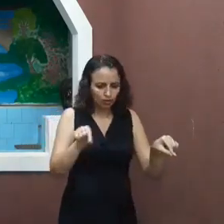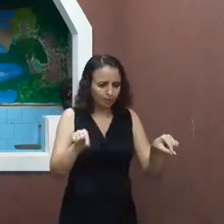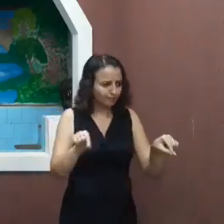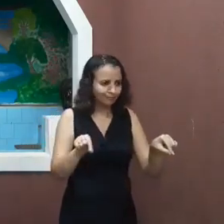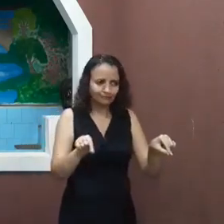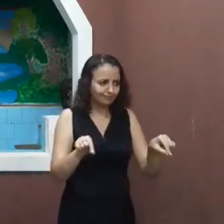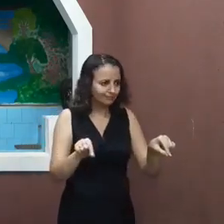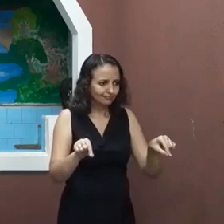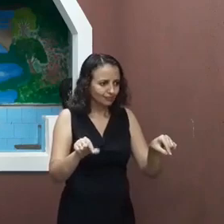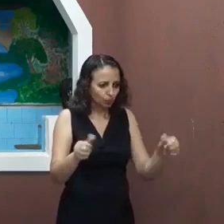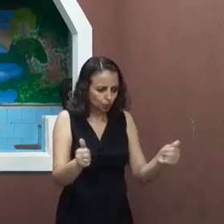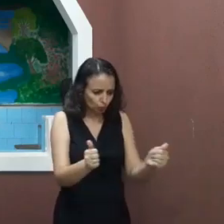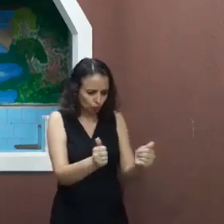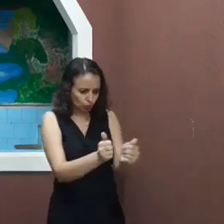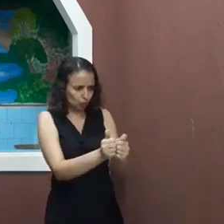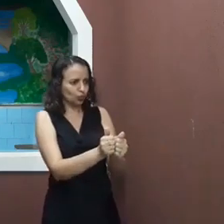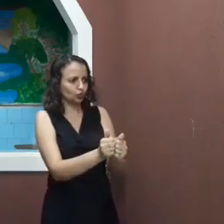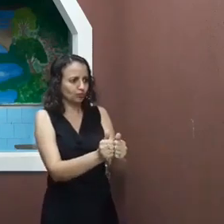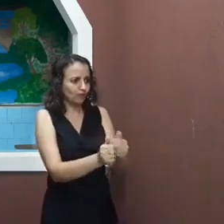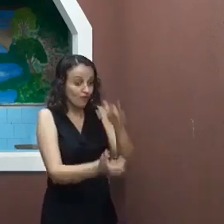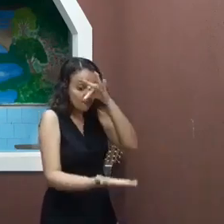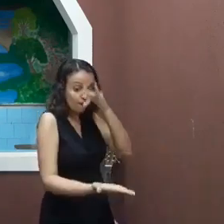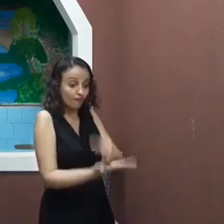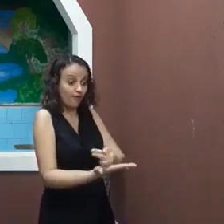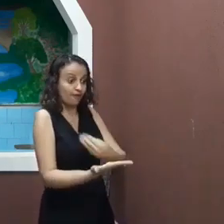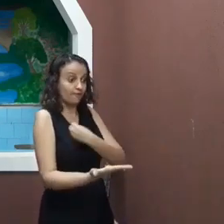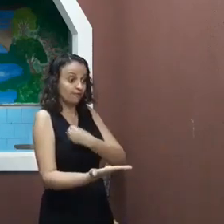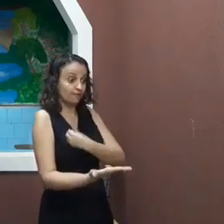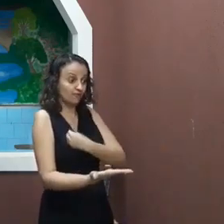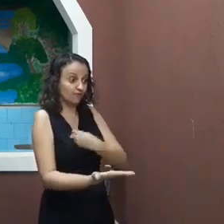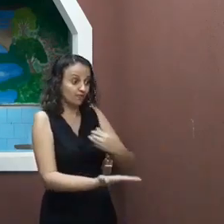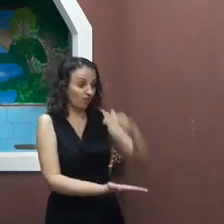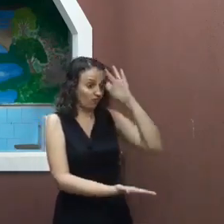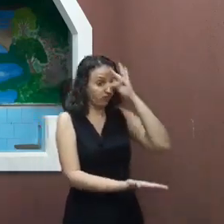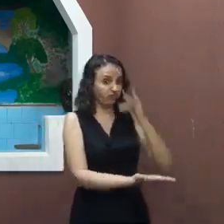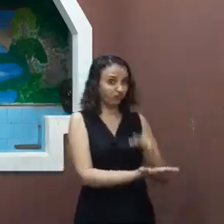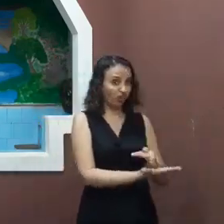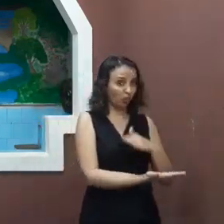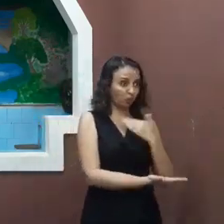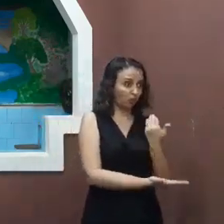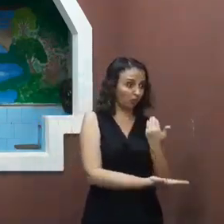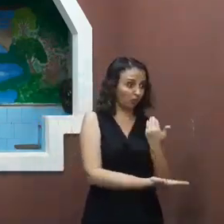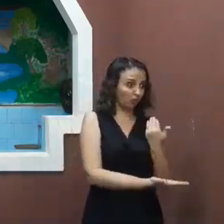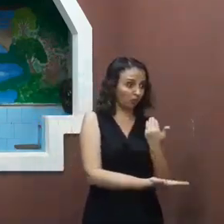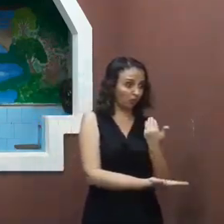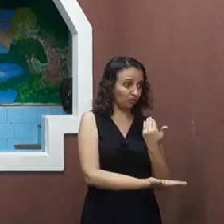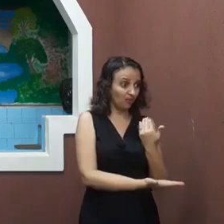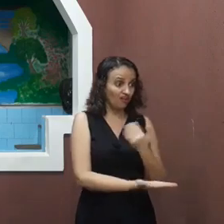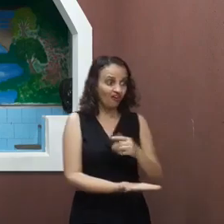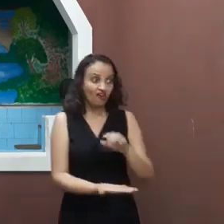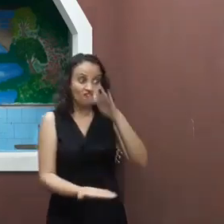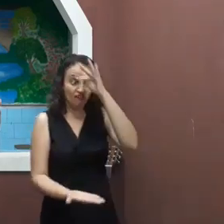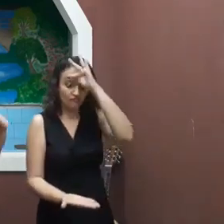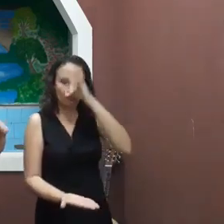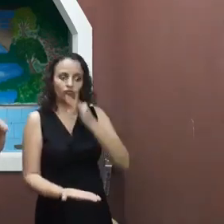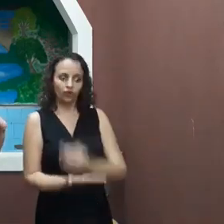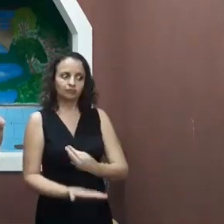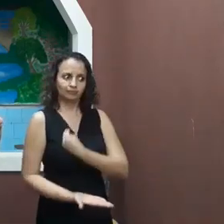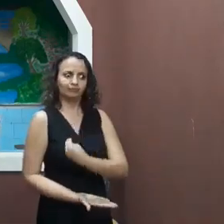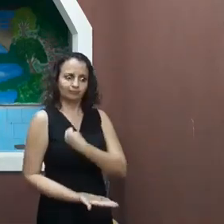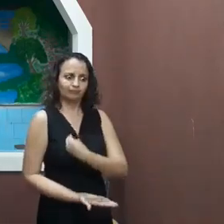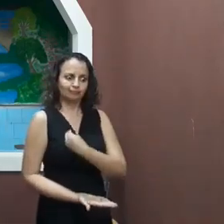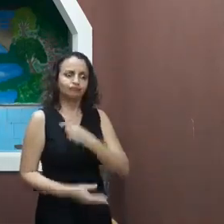sim entre a fé viva e a fé morta. Uma fé viva tem